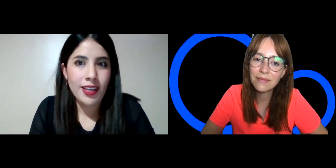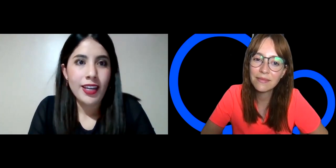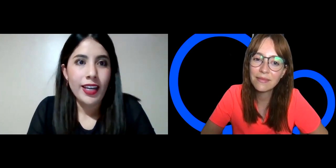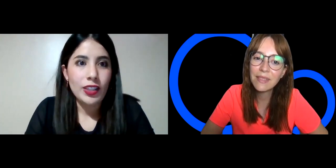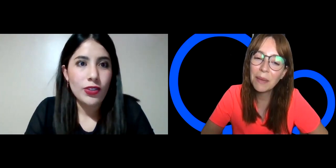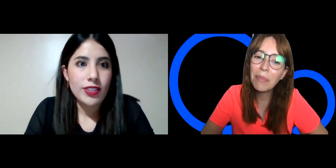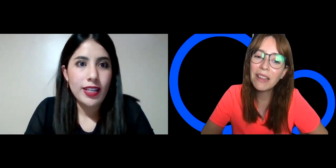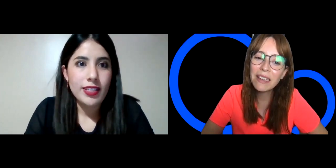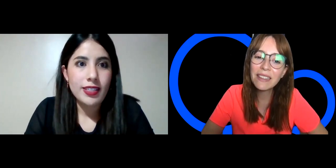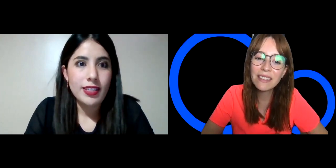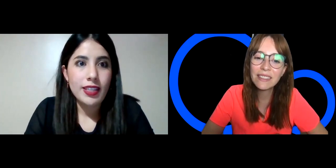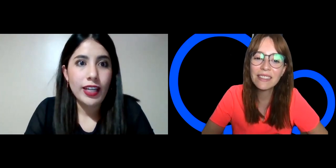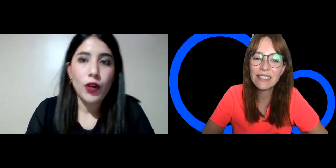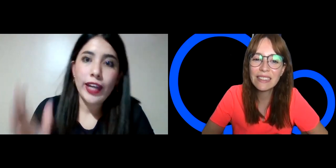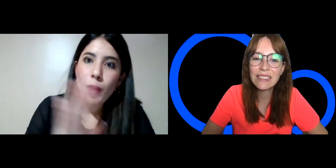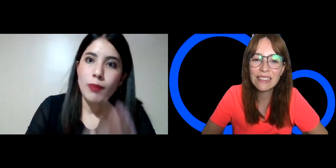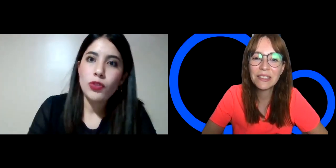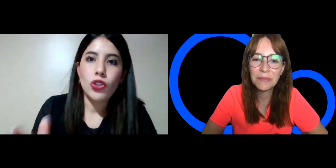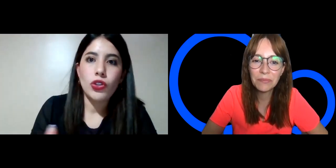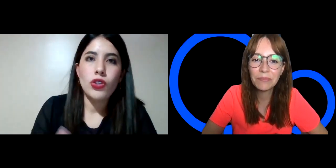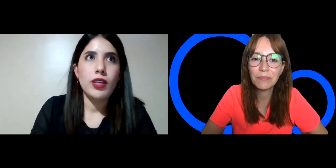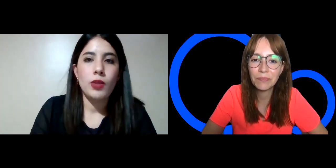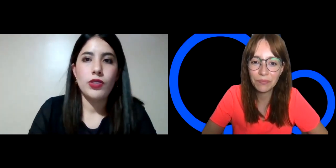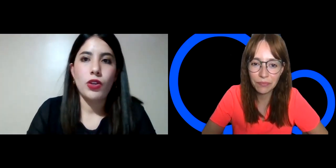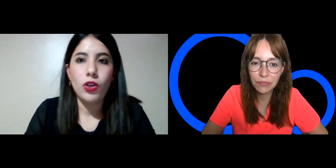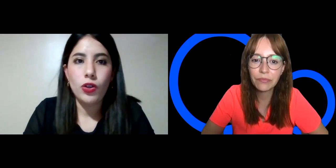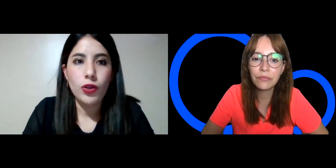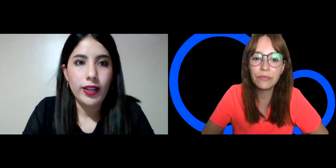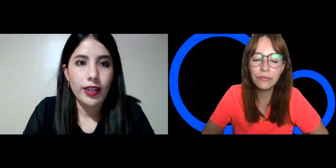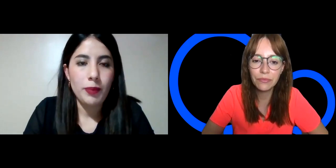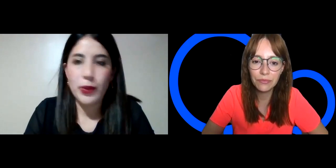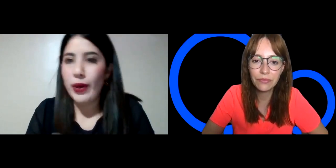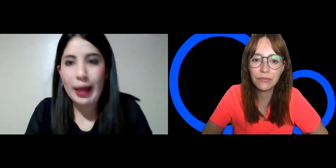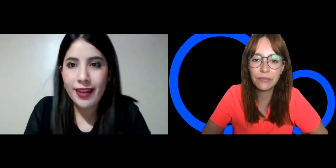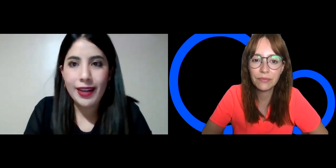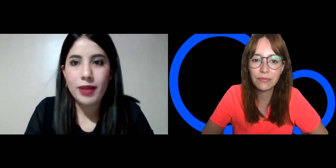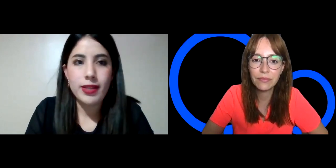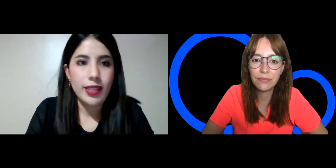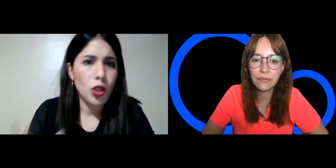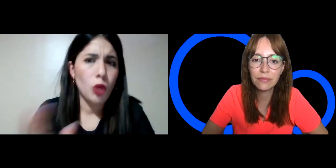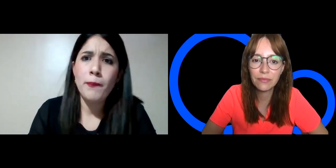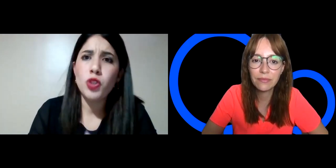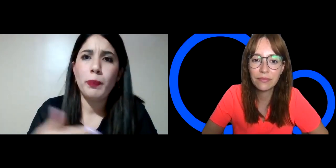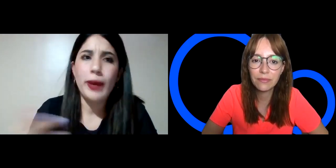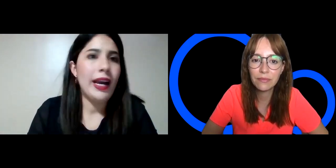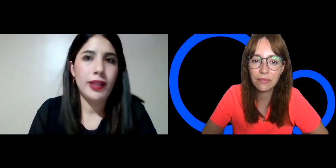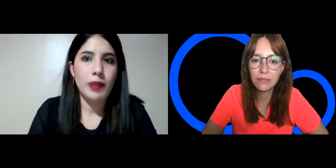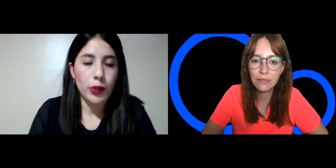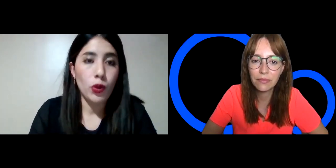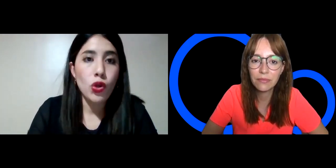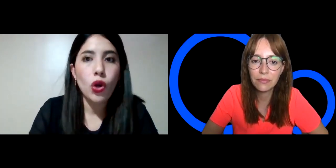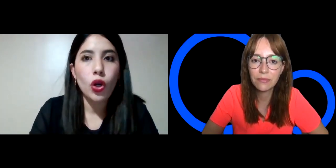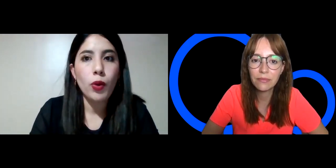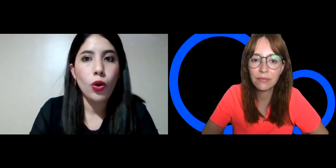discapacidad. Entonces, creo que lo vemos nosotros en nuestro programa de la universidad, lo vemos vagamente,